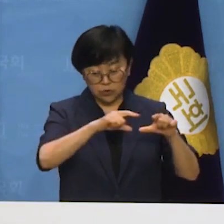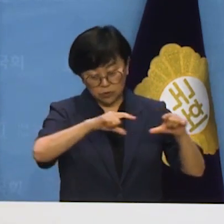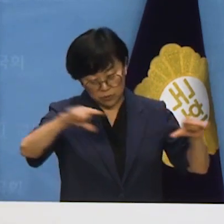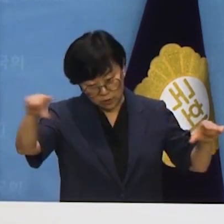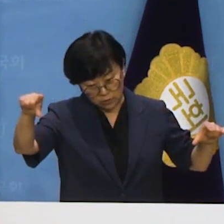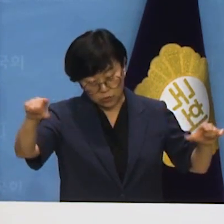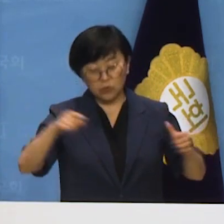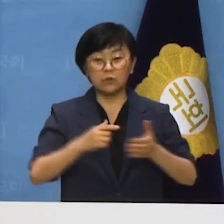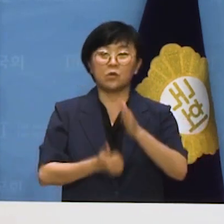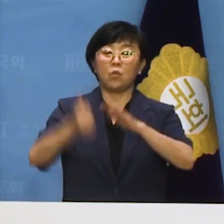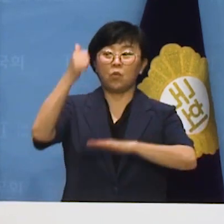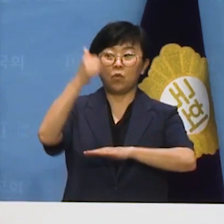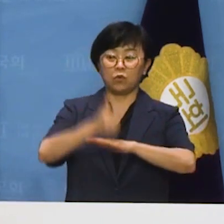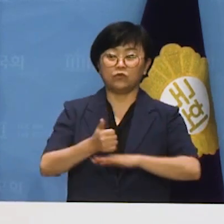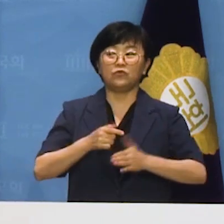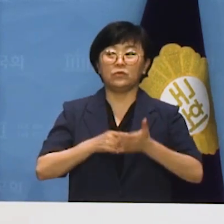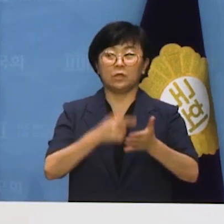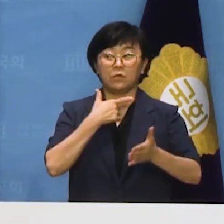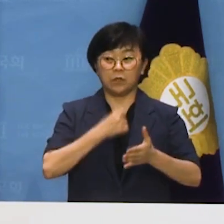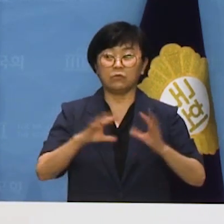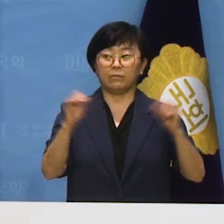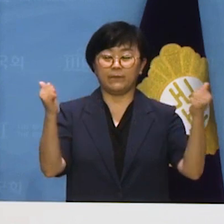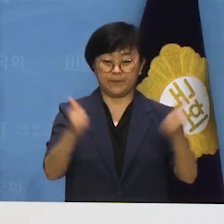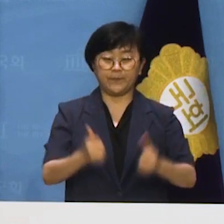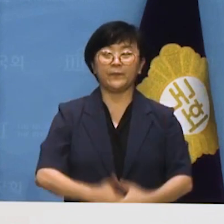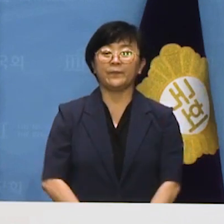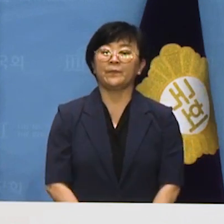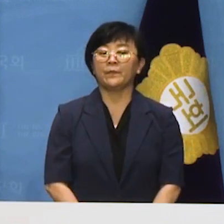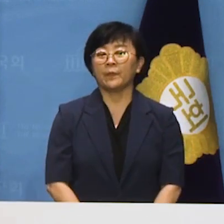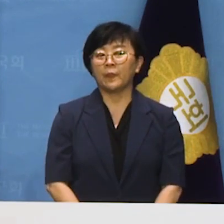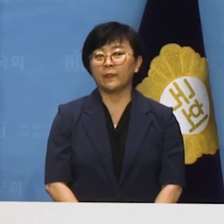바라는 의원들입니다 이게